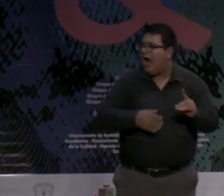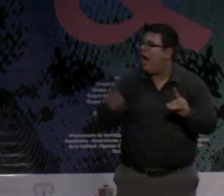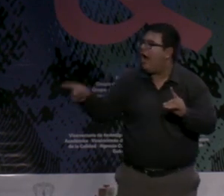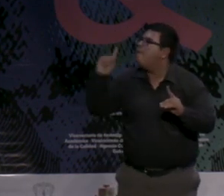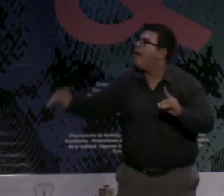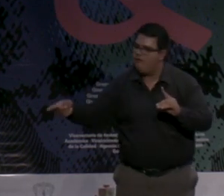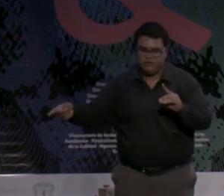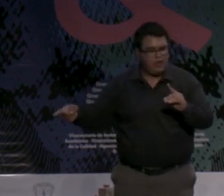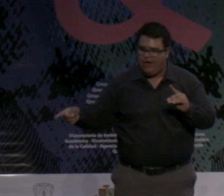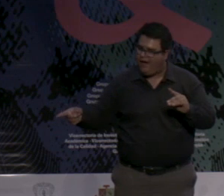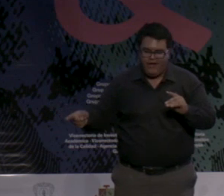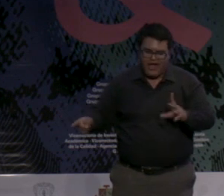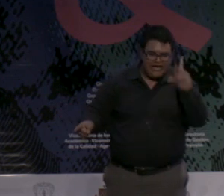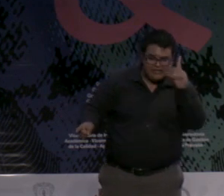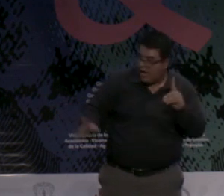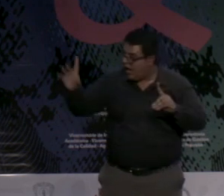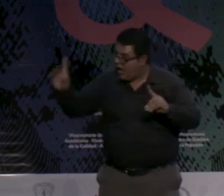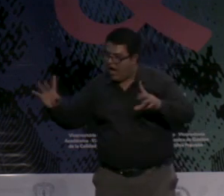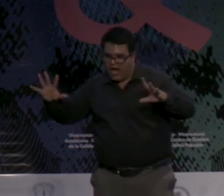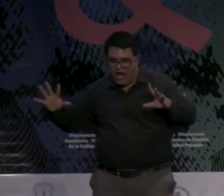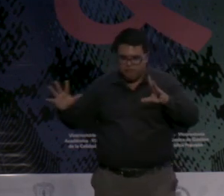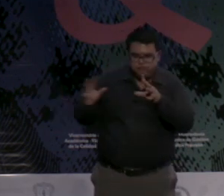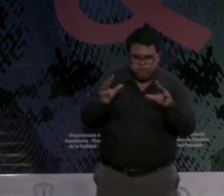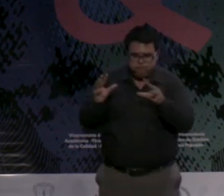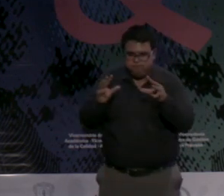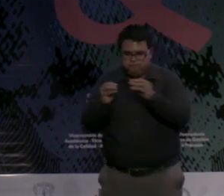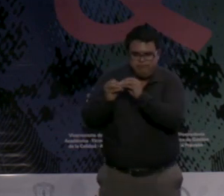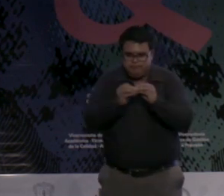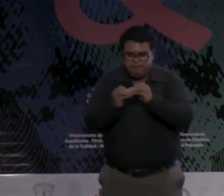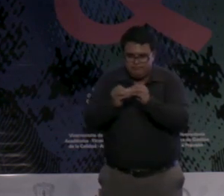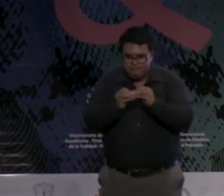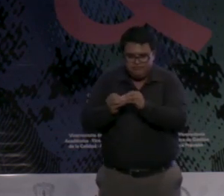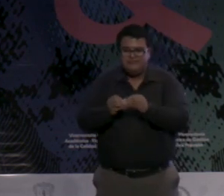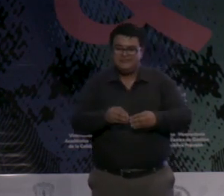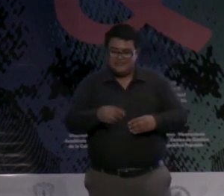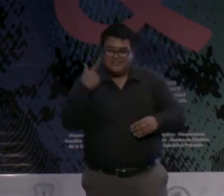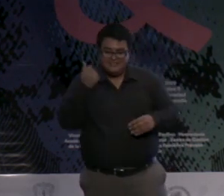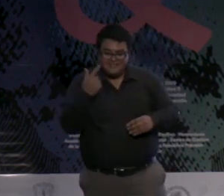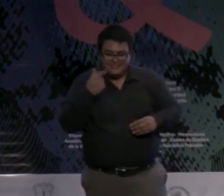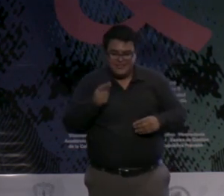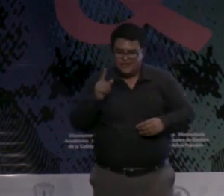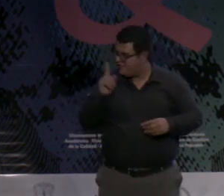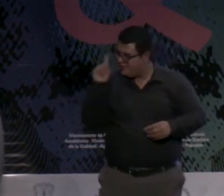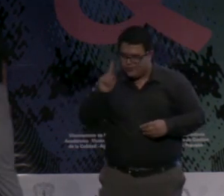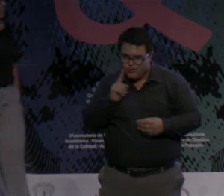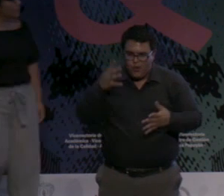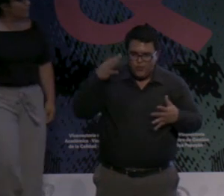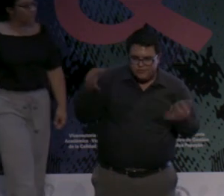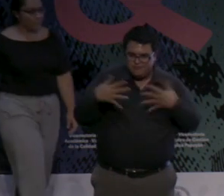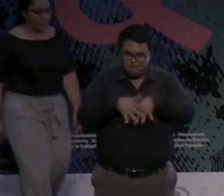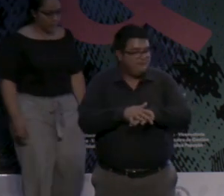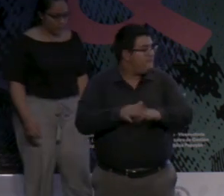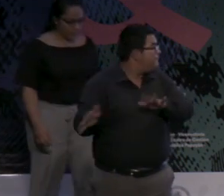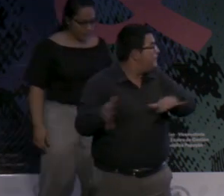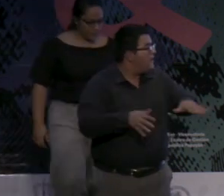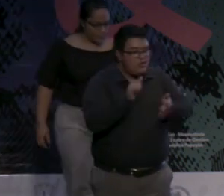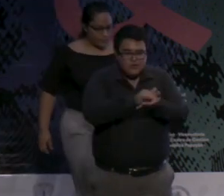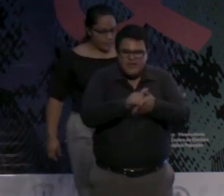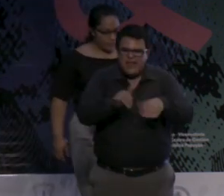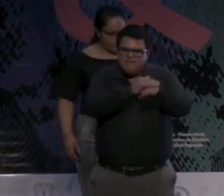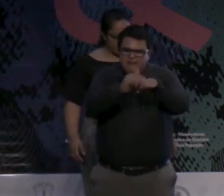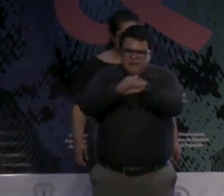que investigadores y comunidad no fueran dos cosas, sino que fuéramos lo mismo, de tal forma que nos convertimos en una sola cosa mediante el diálogo. Y cada